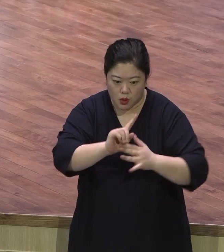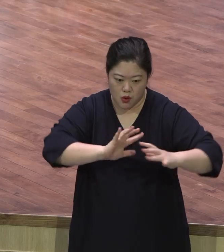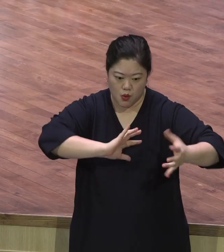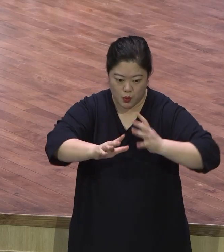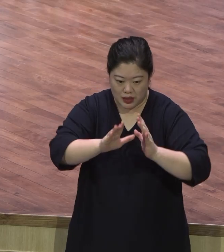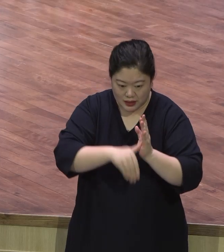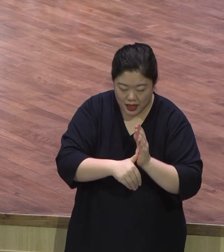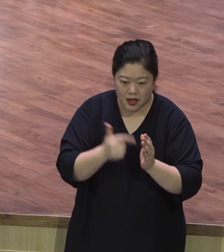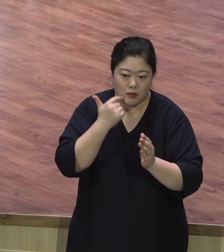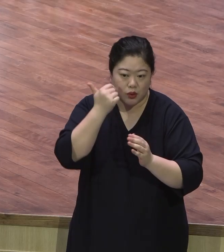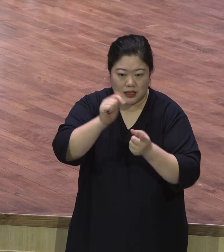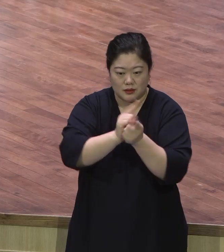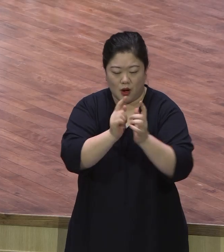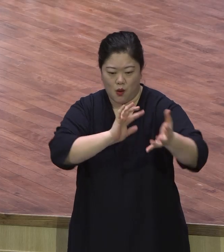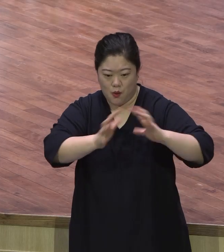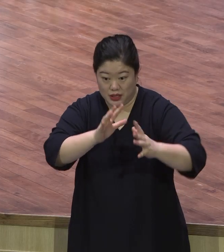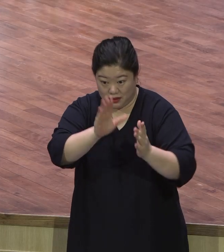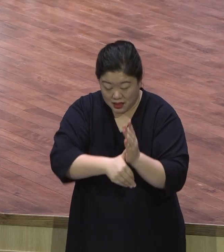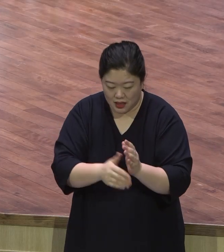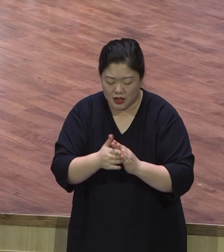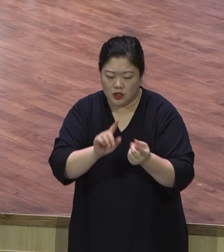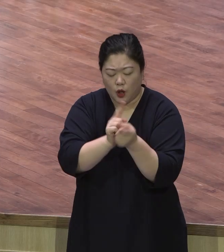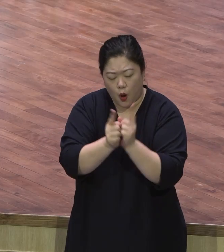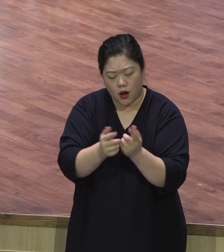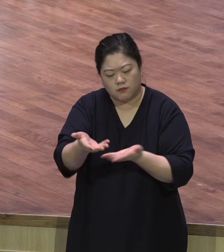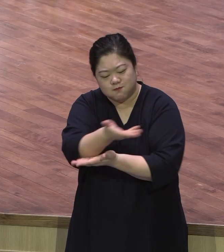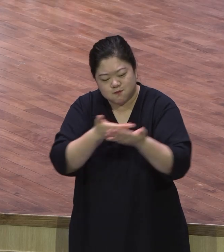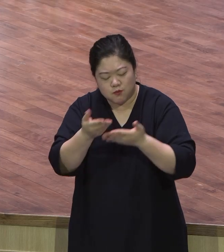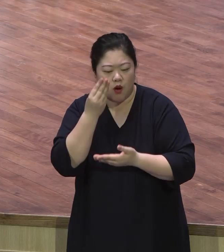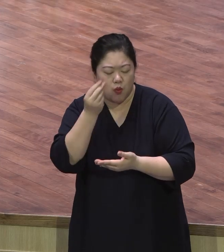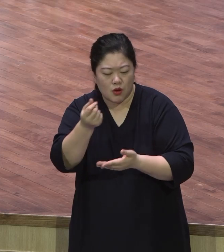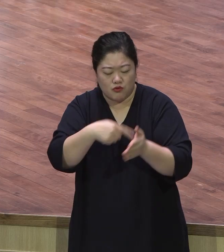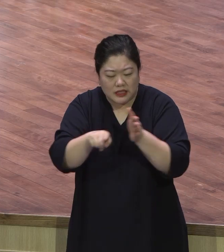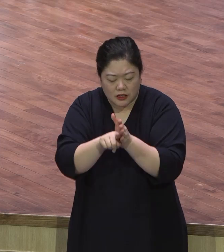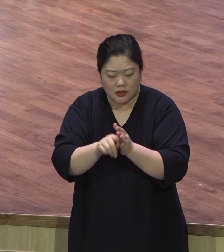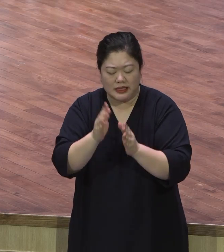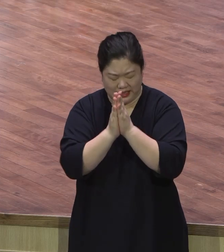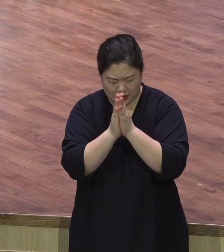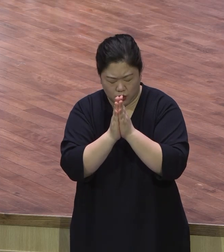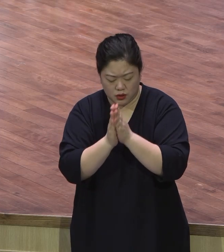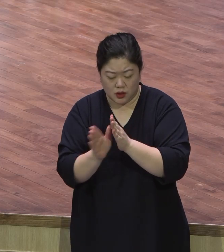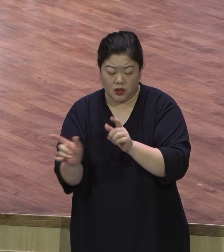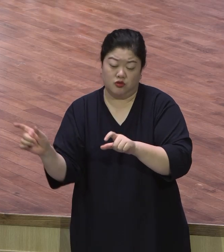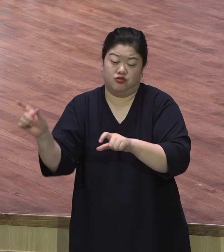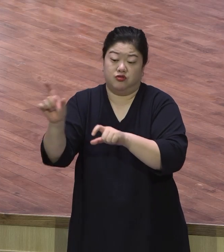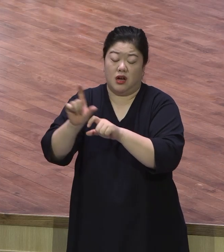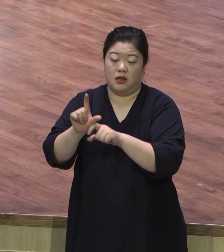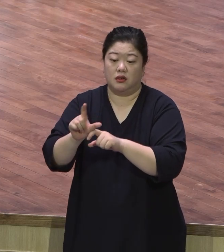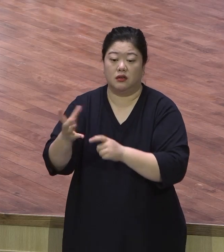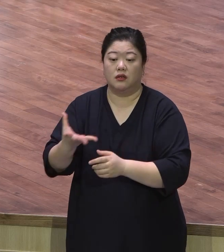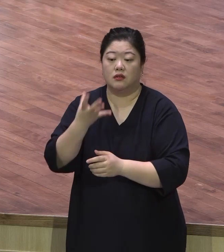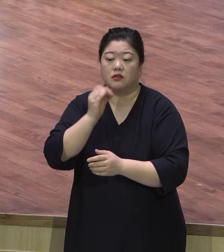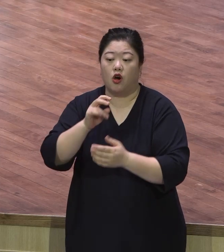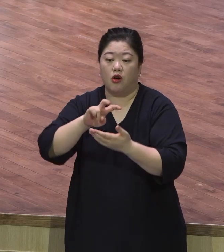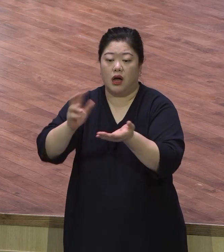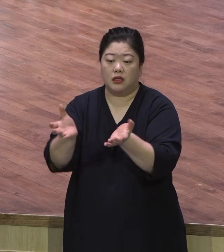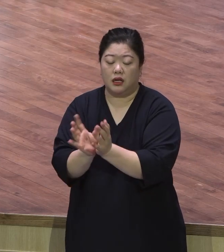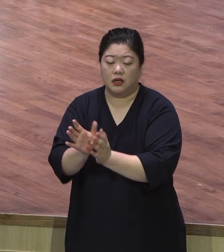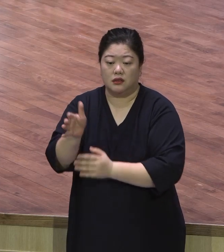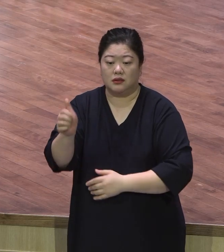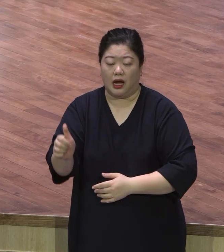부서들 보면서 도와주면서 우리나라에 돌아가도록 해주고 그게 하는 일이에요 교회가 되어지도록